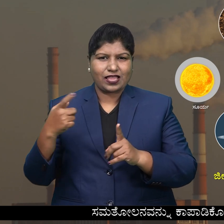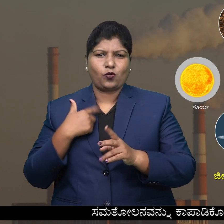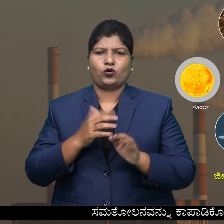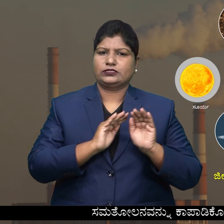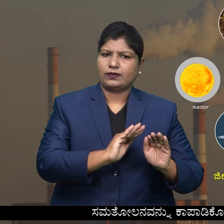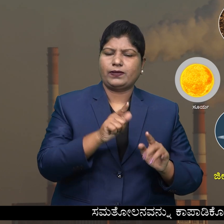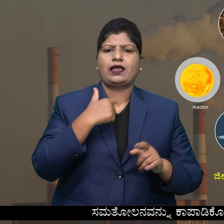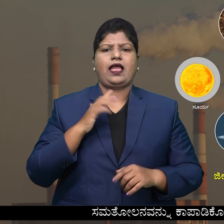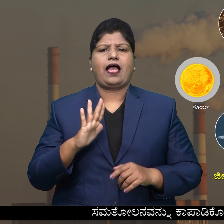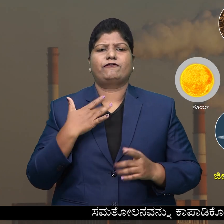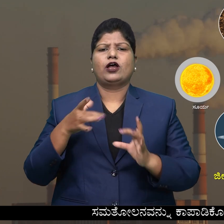ಹೊಂದಿದೆ.